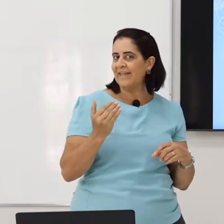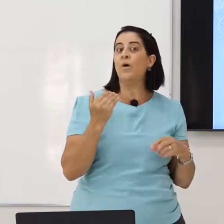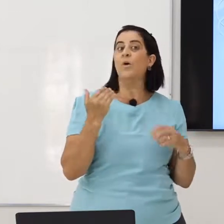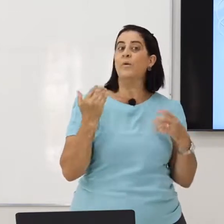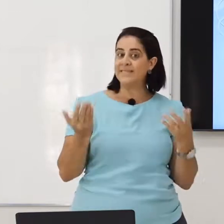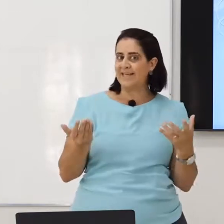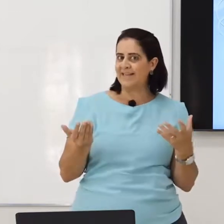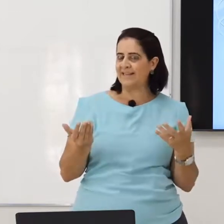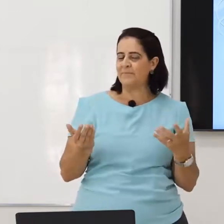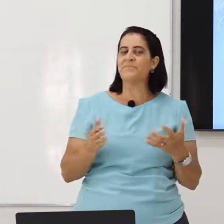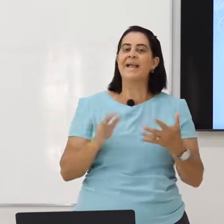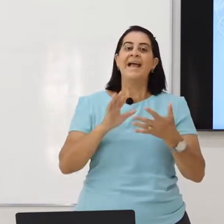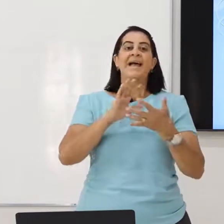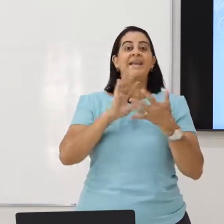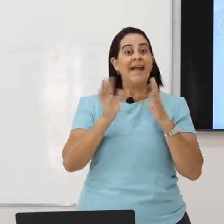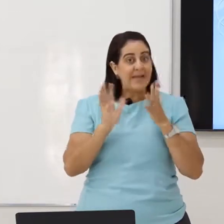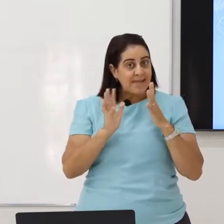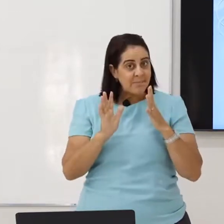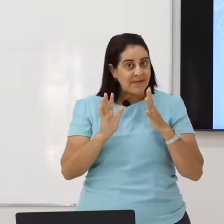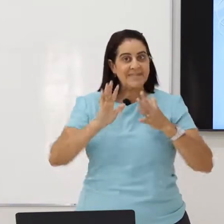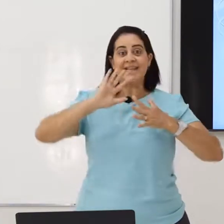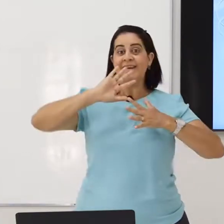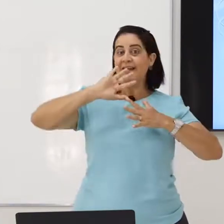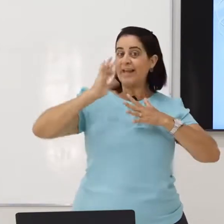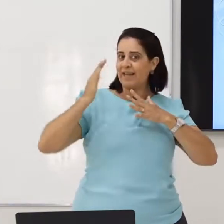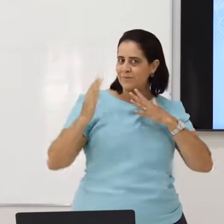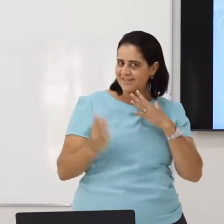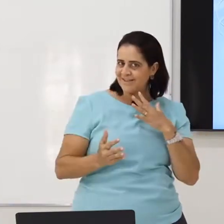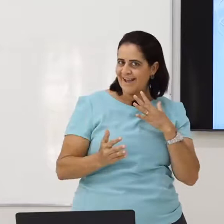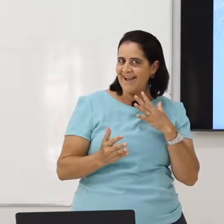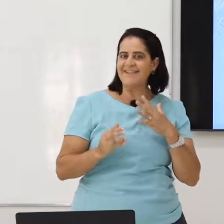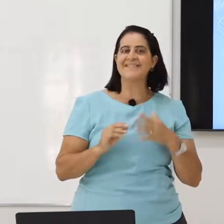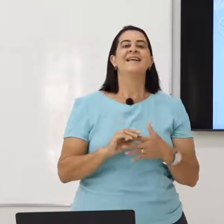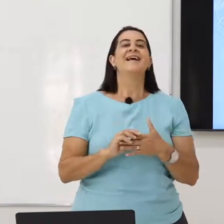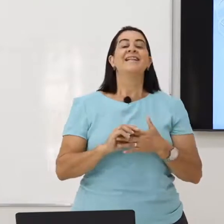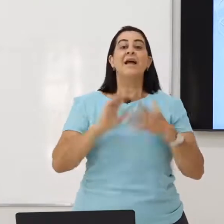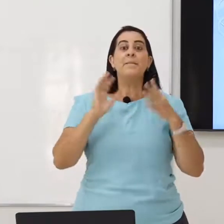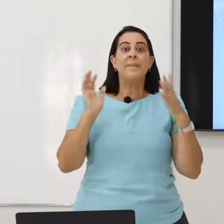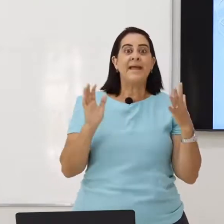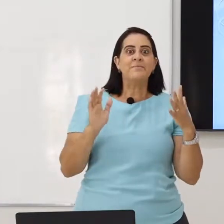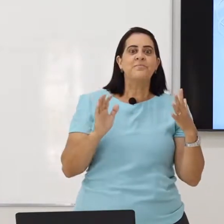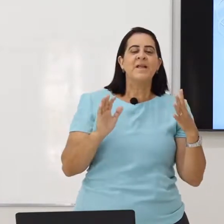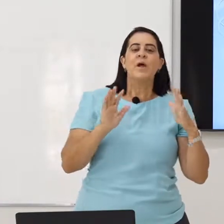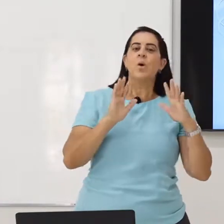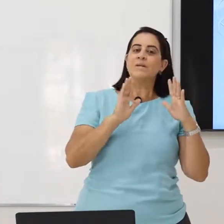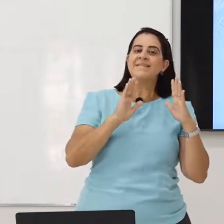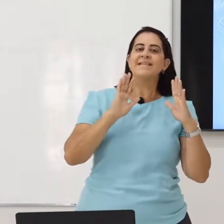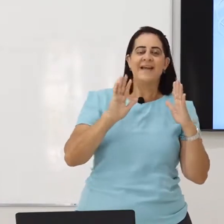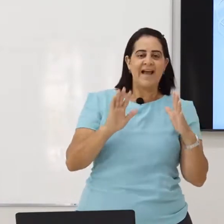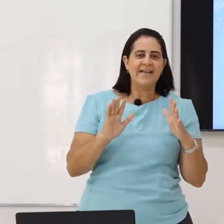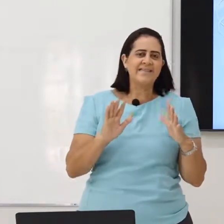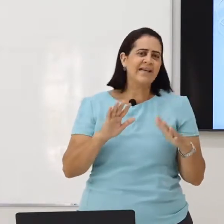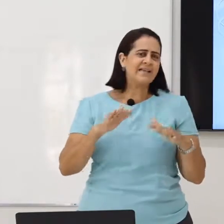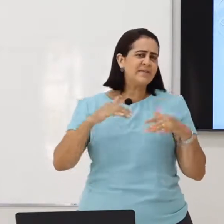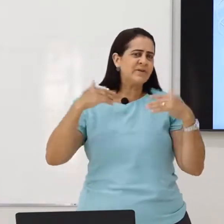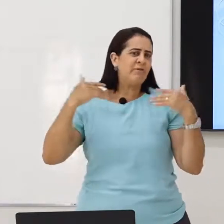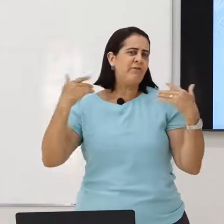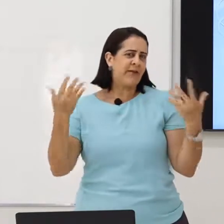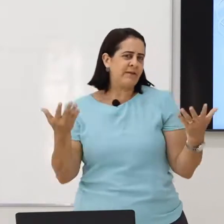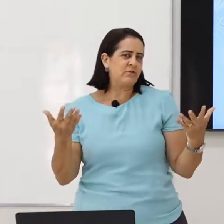ou escrita. Na Libras, na língua de sinais, também os sinais, eles não são feitos de